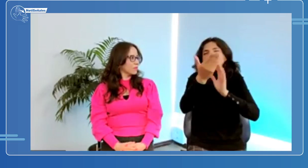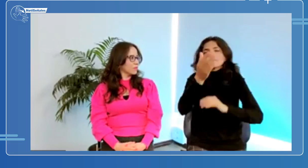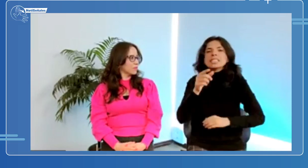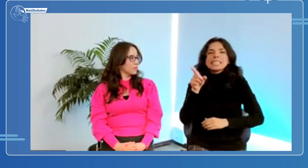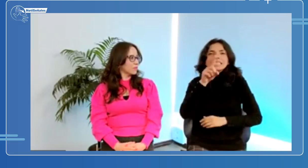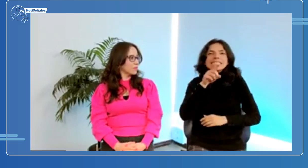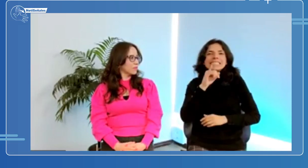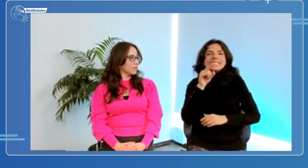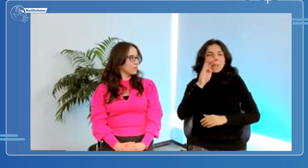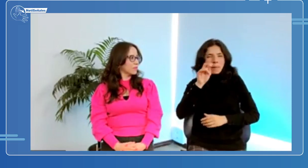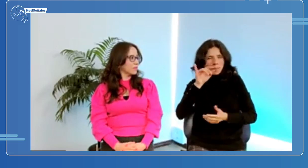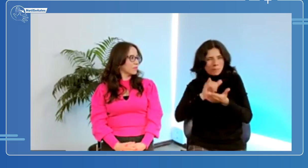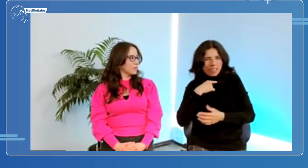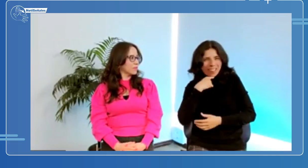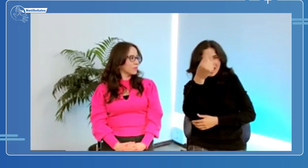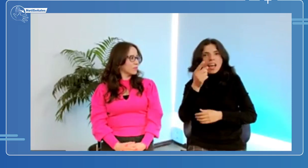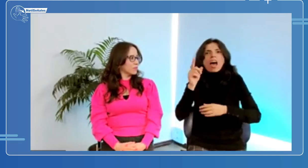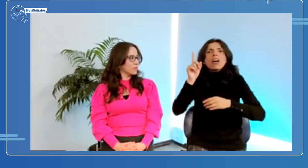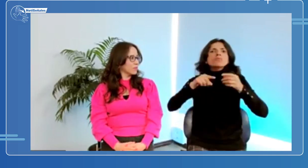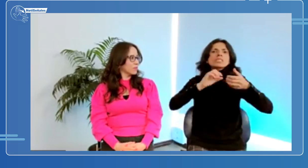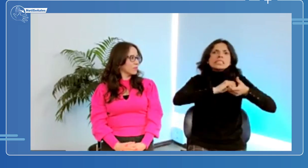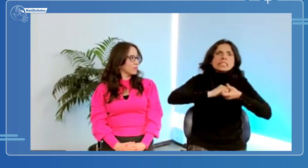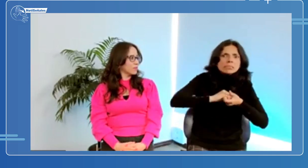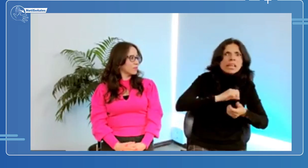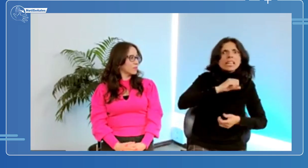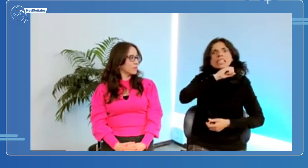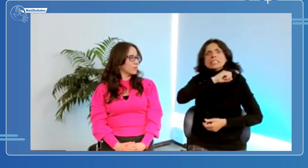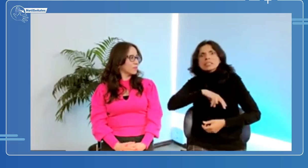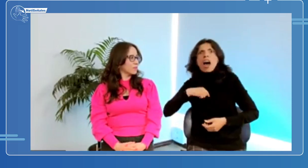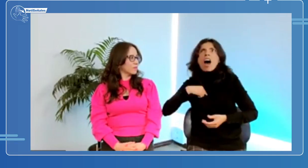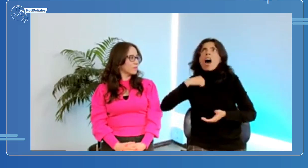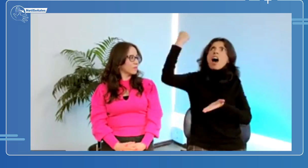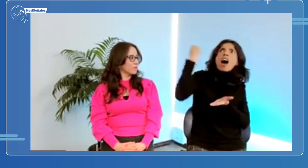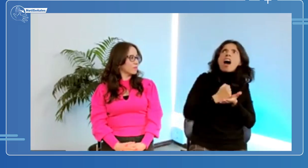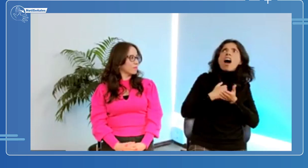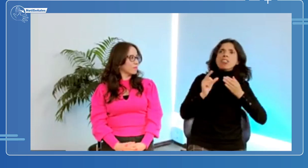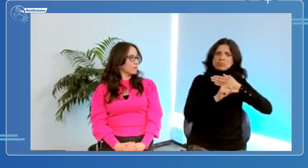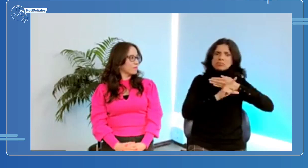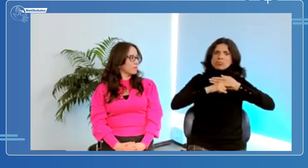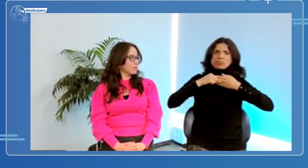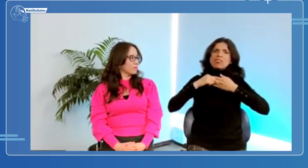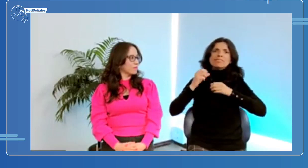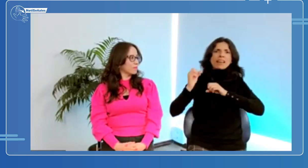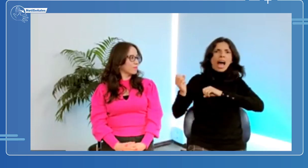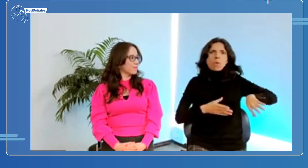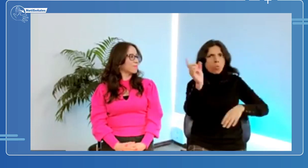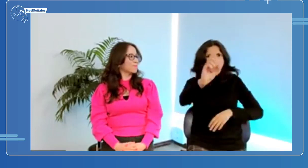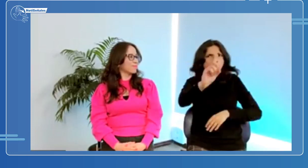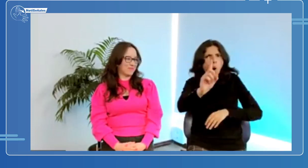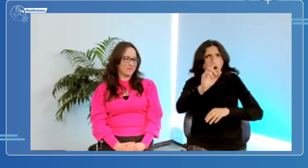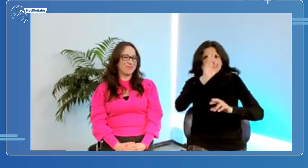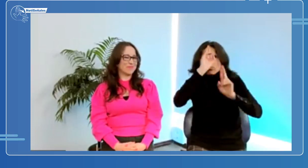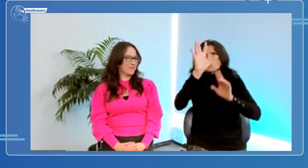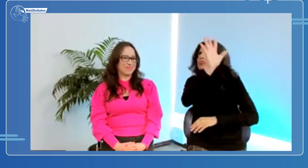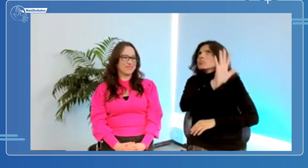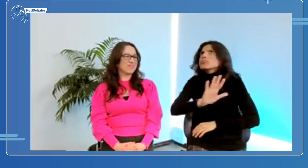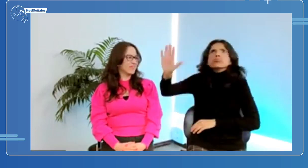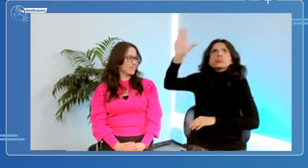no piensen, por ejemplo, la seña del Sisbén, como les estaba diciendo, hay diferentes formas y, ay, no piensen que me obligan a hacer